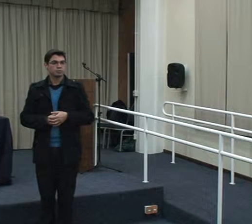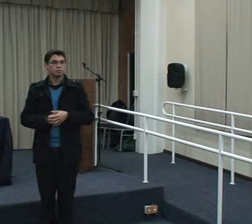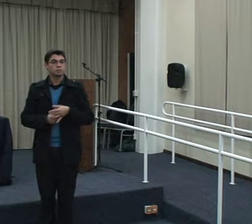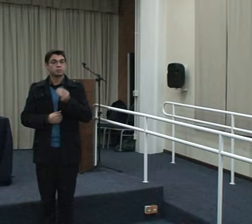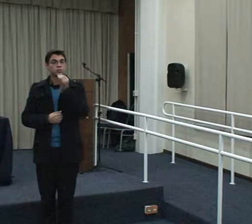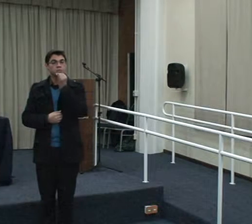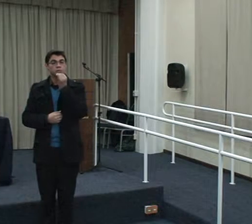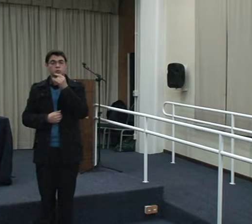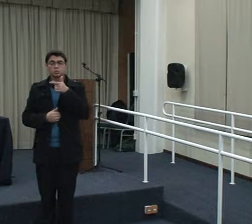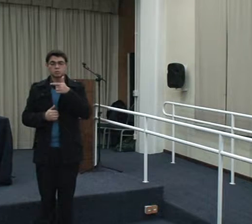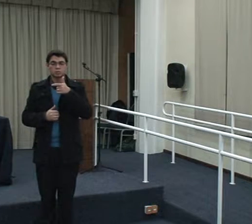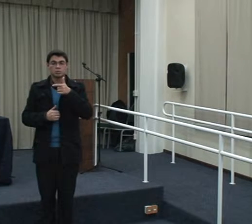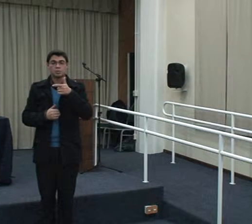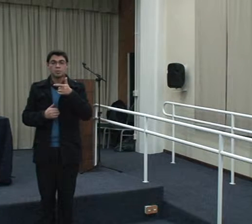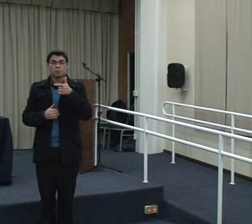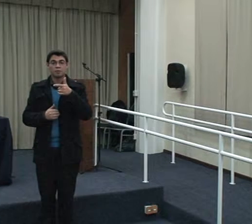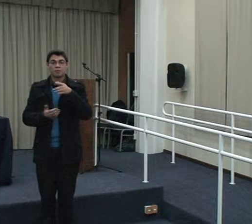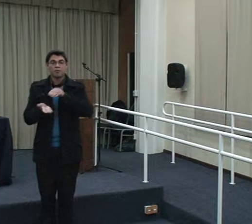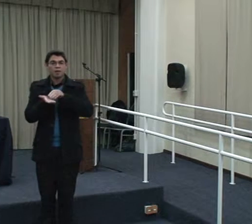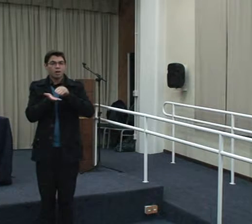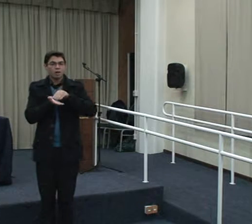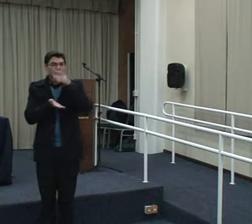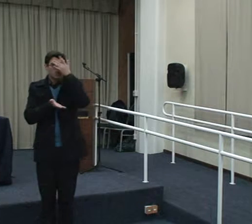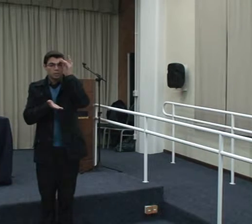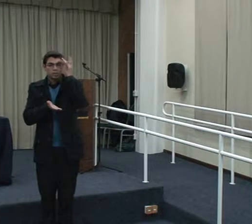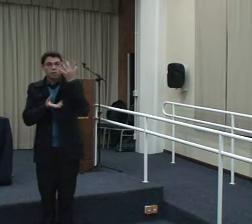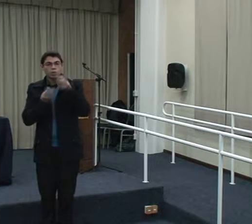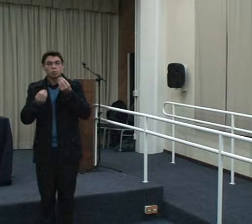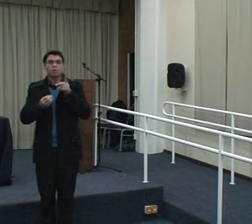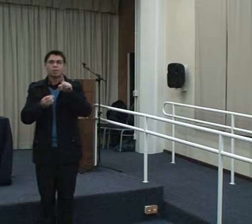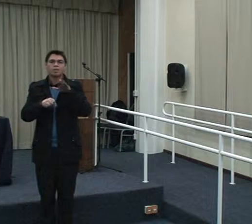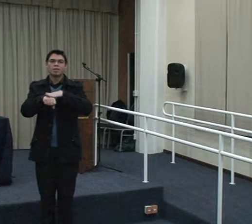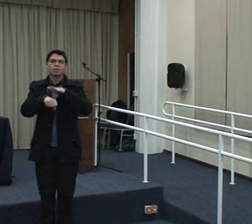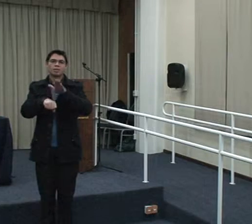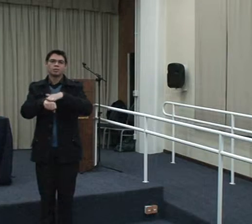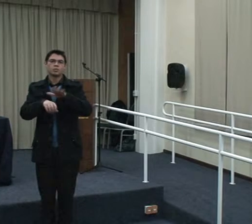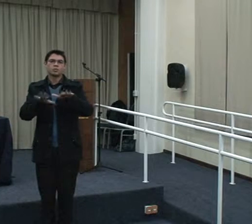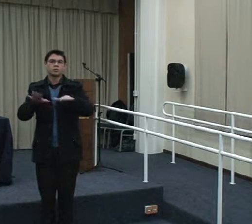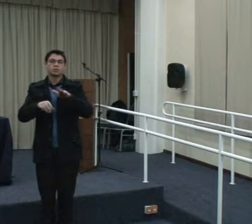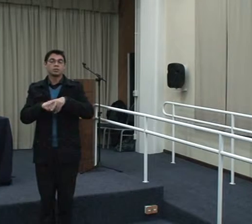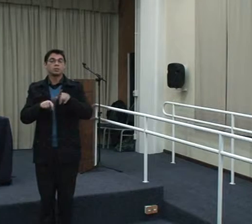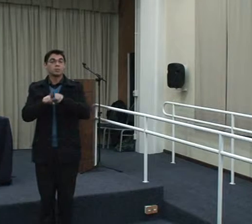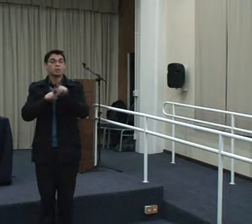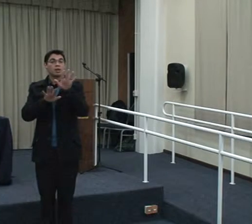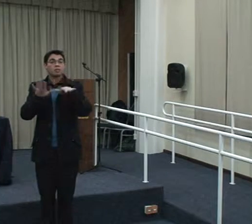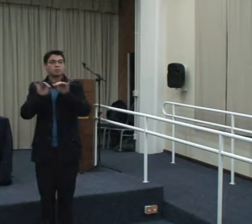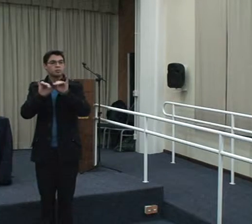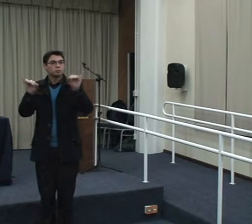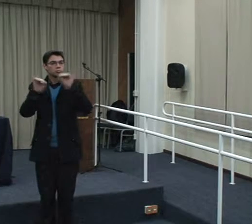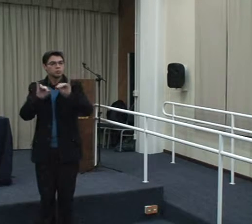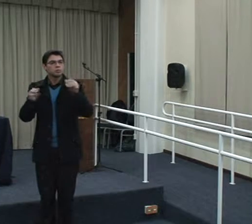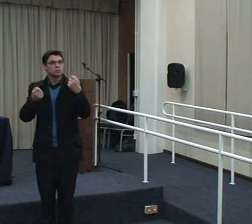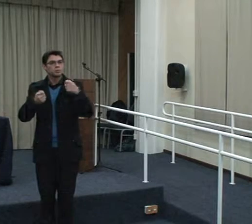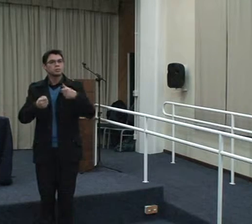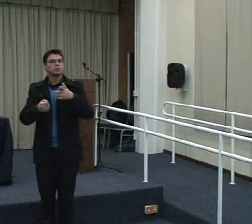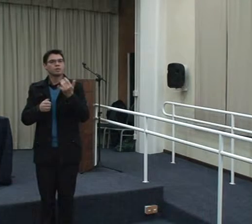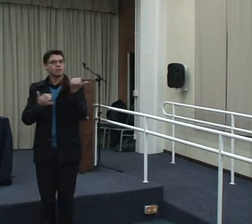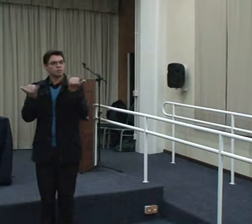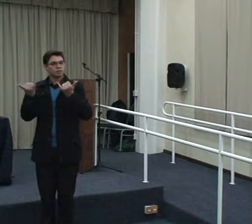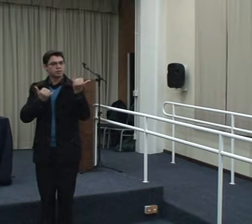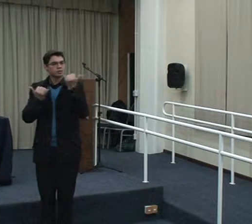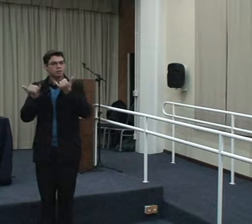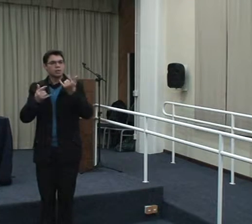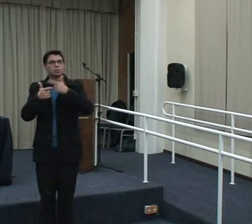E só não tem mais pessoas aqui, talvez por falta de tempo, de externalizar que esta causa é a causa